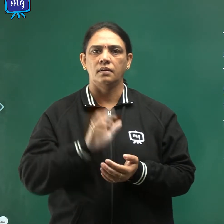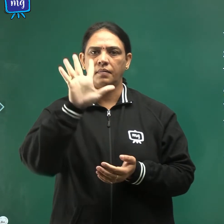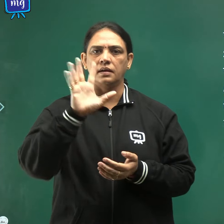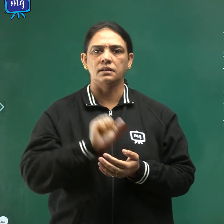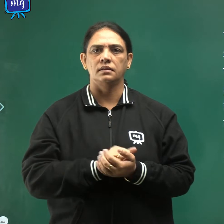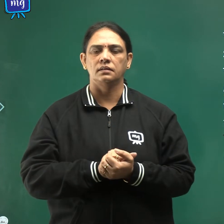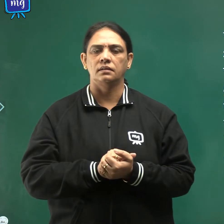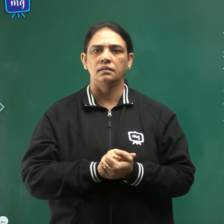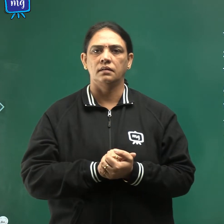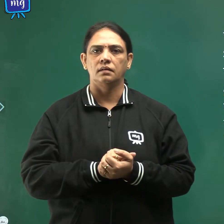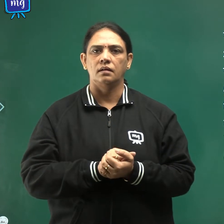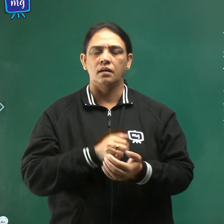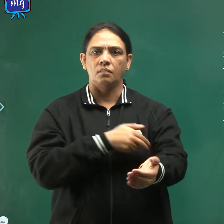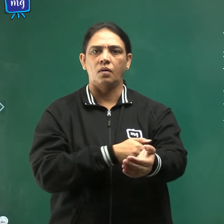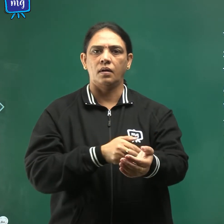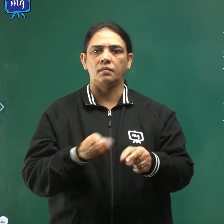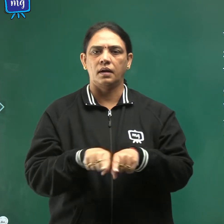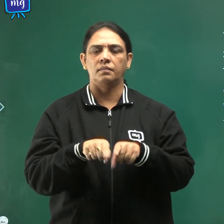5। बहुलक बराबर